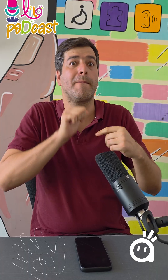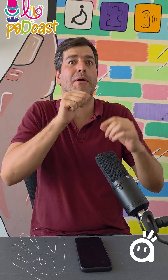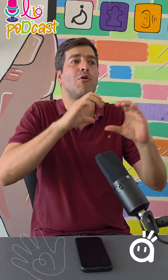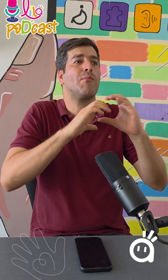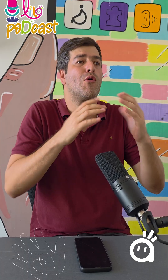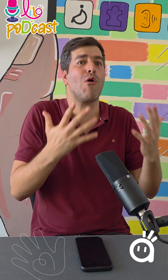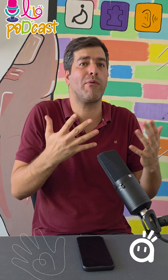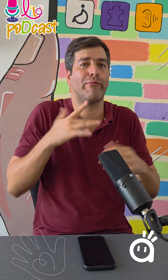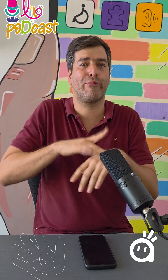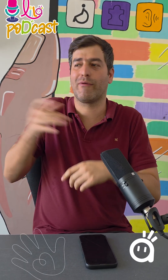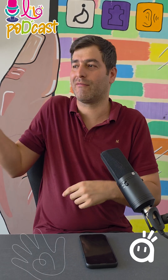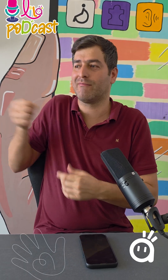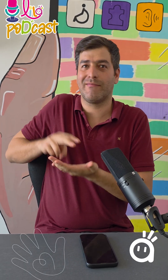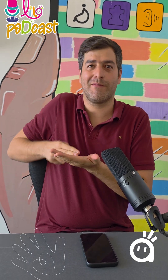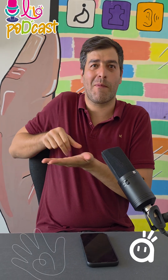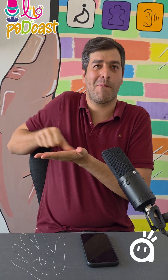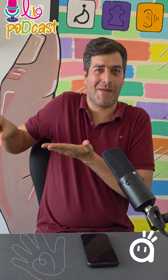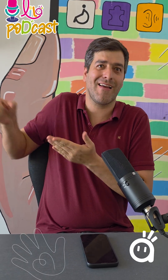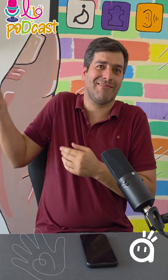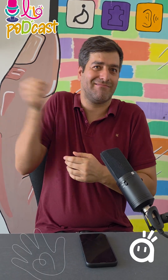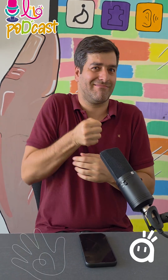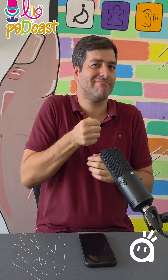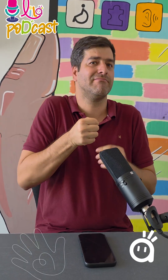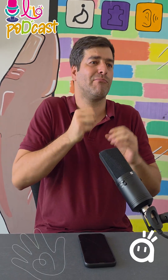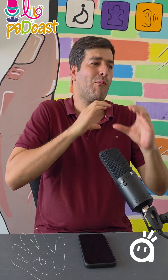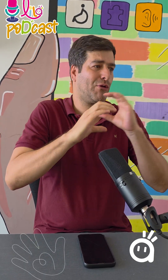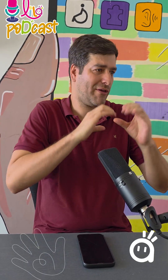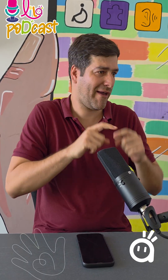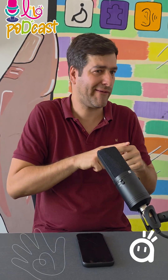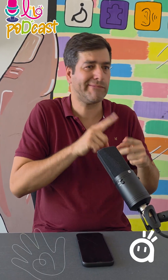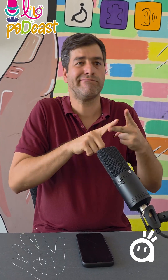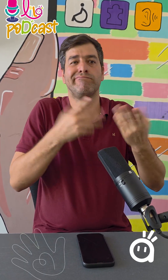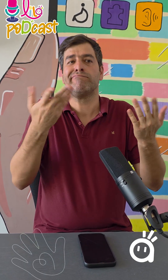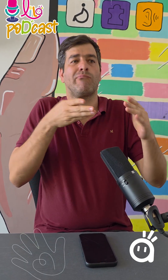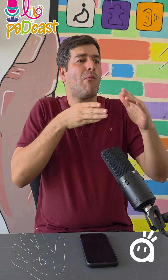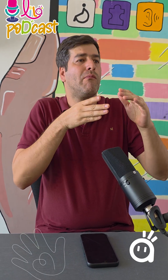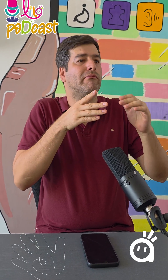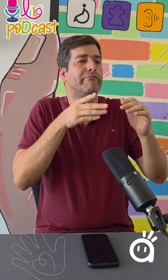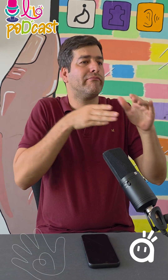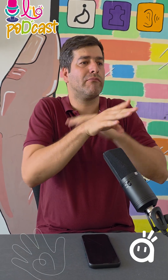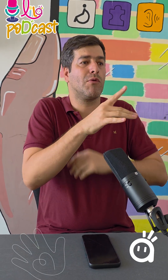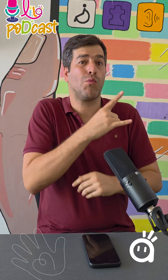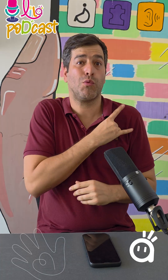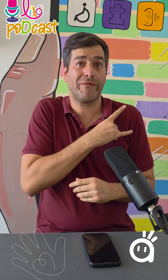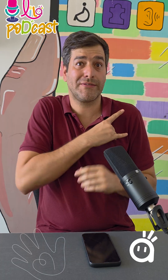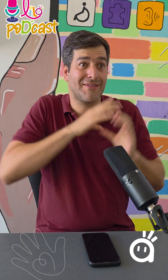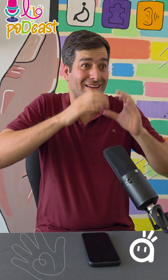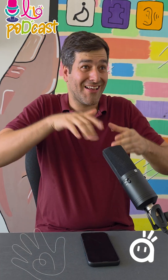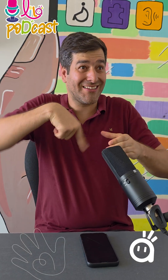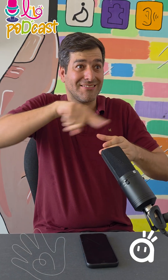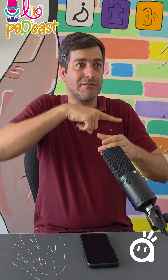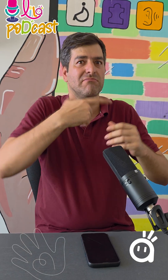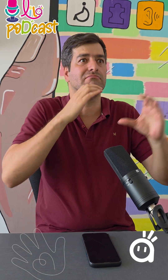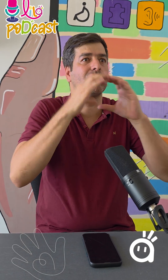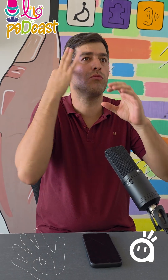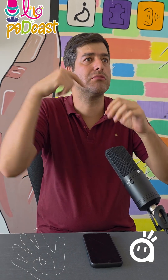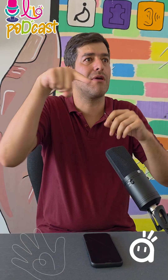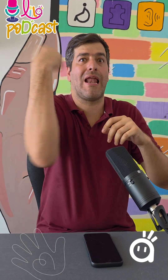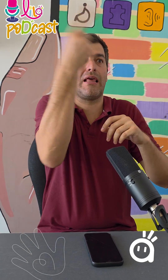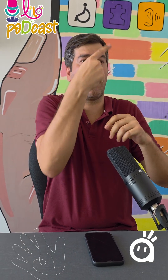sistema de salud. Por ejemplo, no tengo cómo a veces comunicarme con el médico, con el enfermero, o por ejemplo,